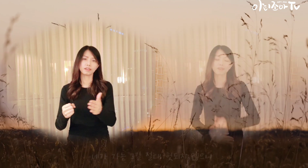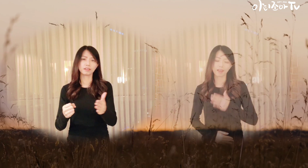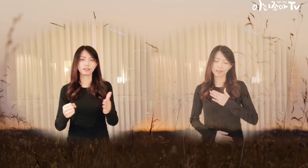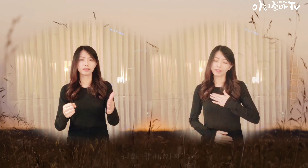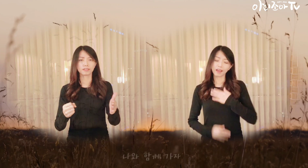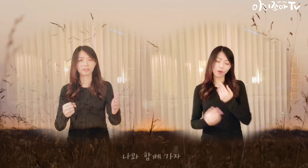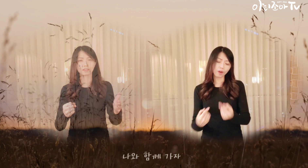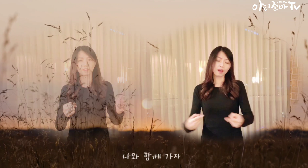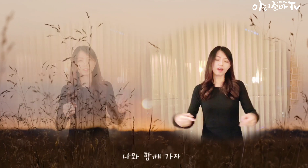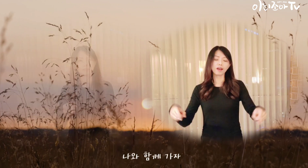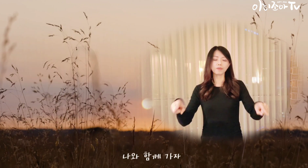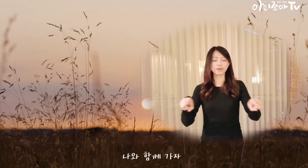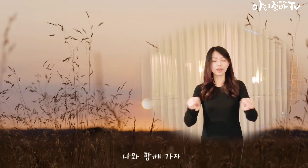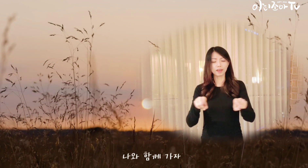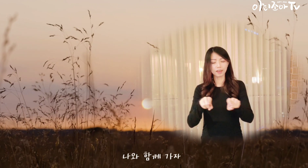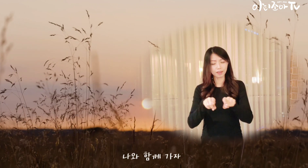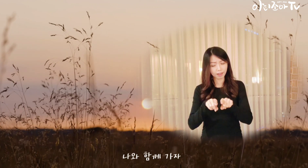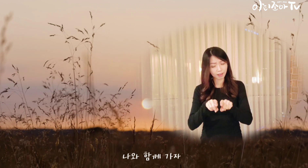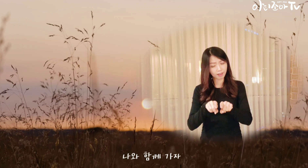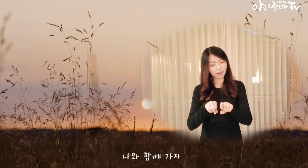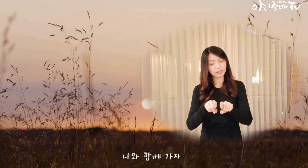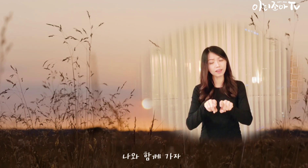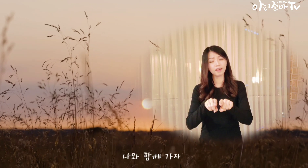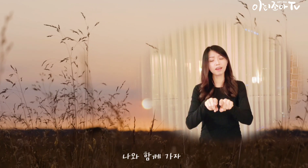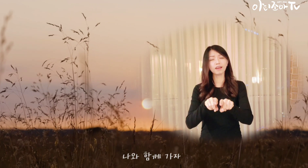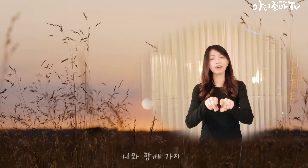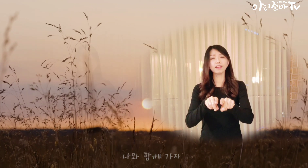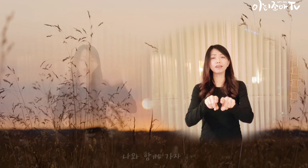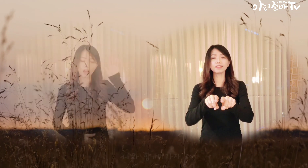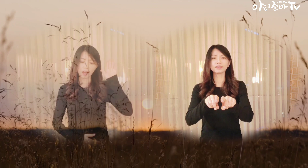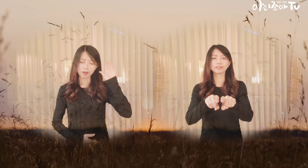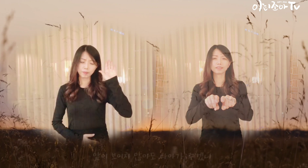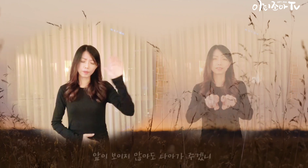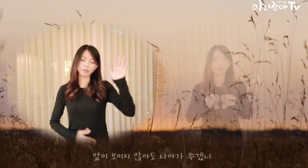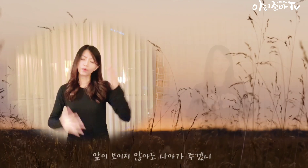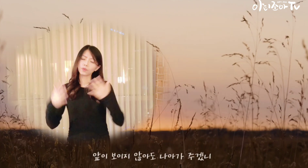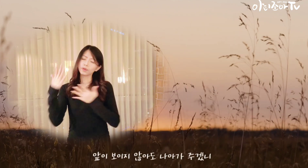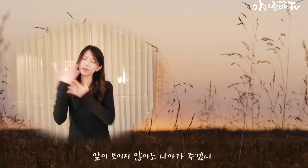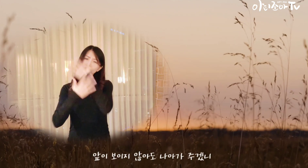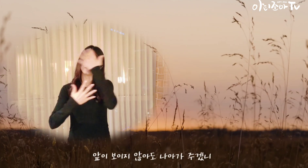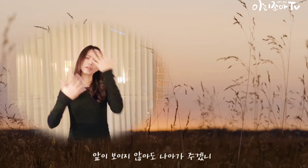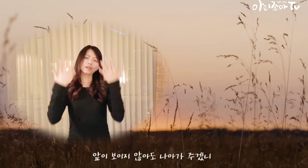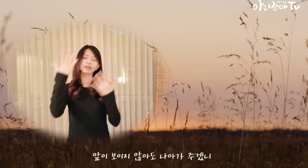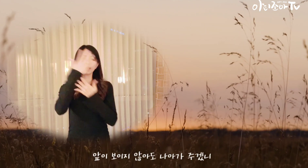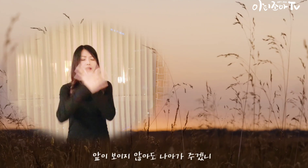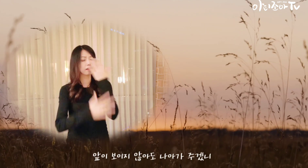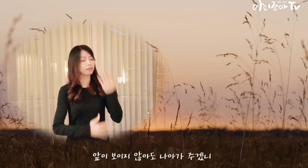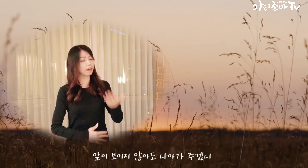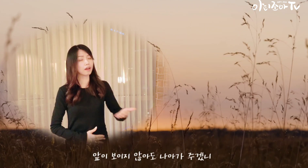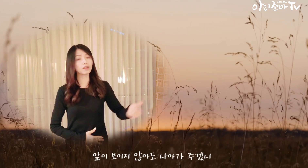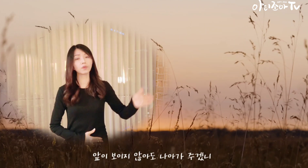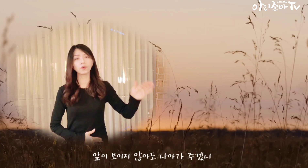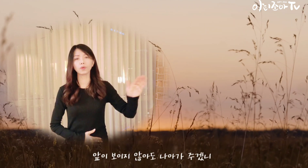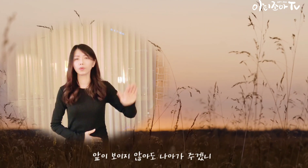않으니 나와 함께 가자 앞이 보이지